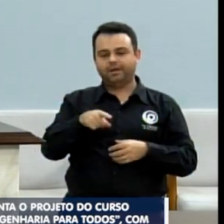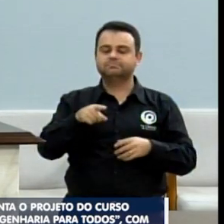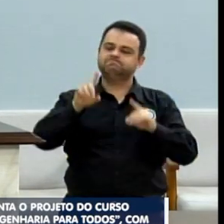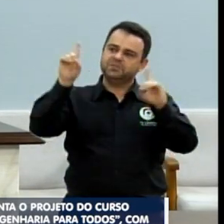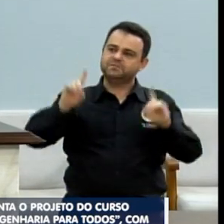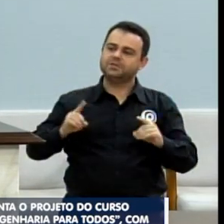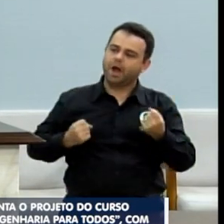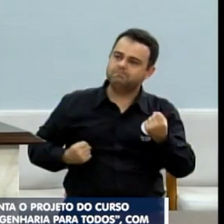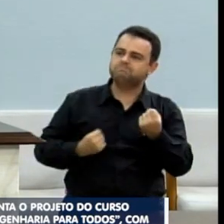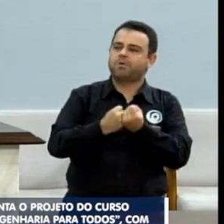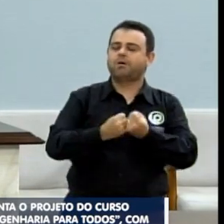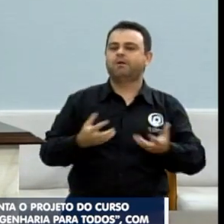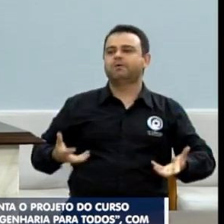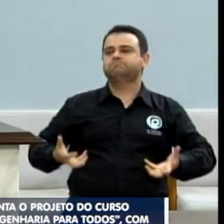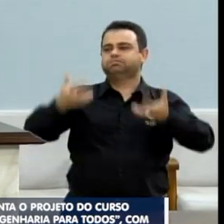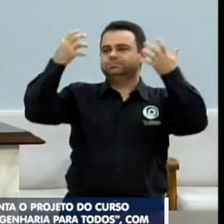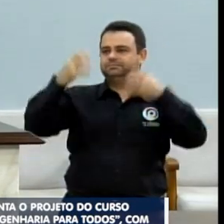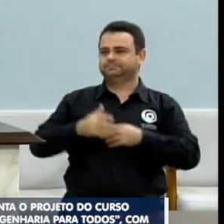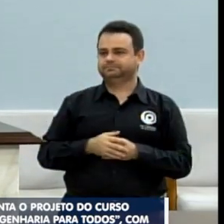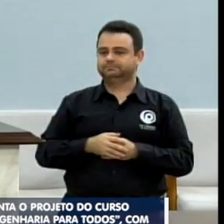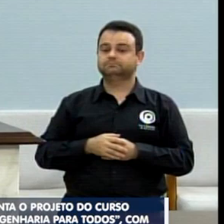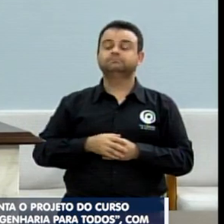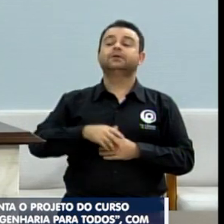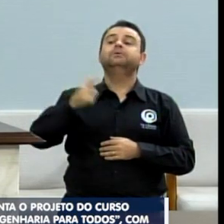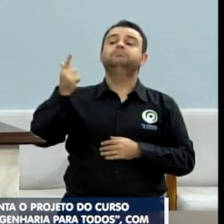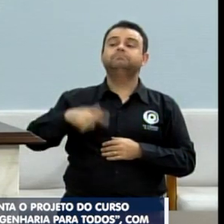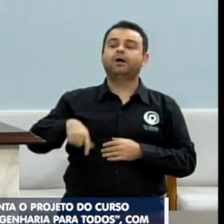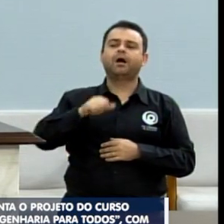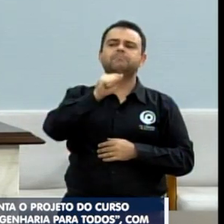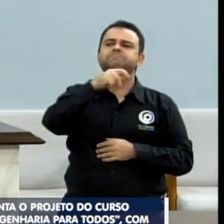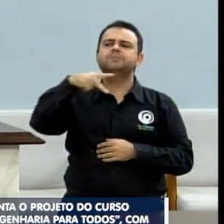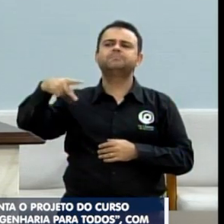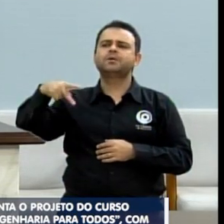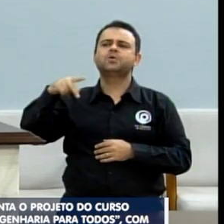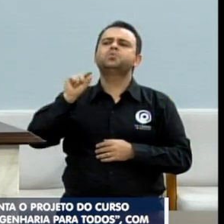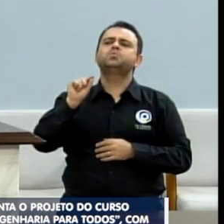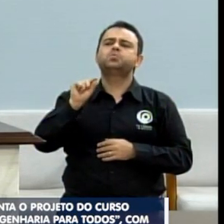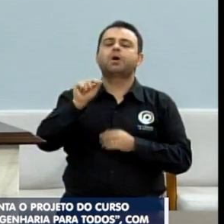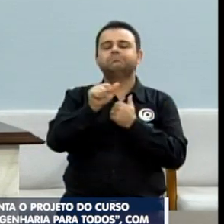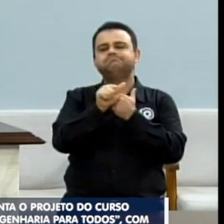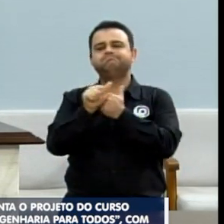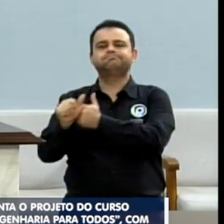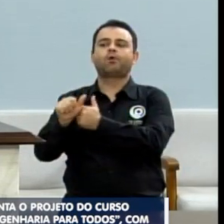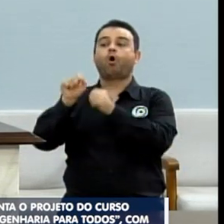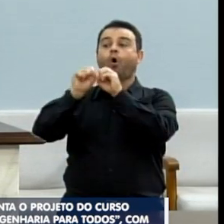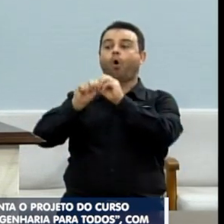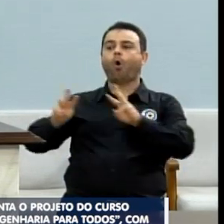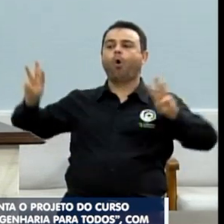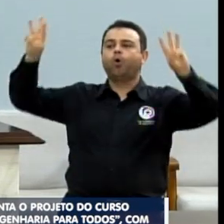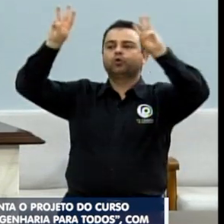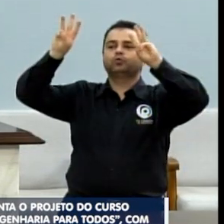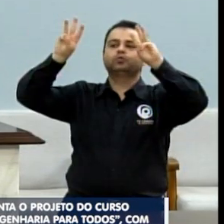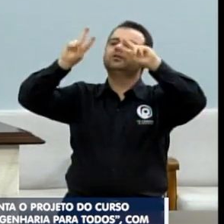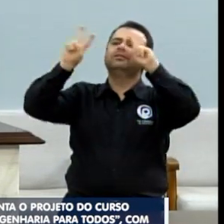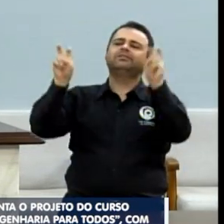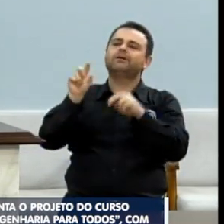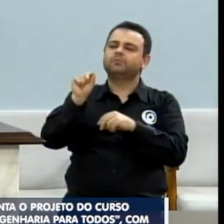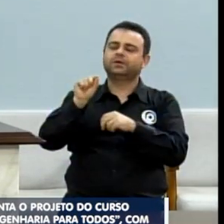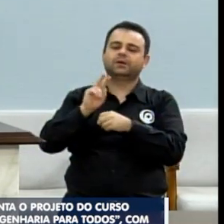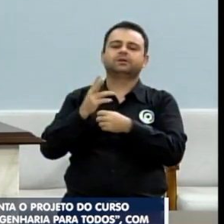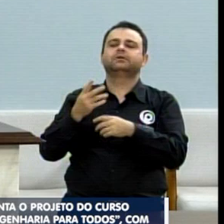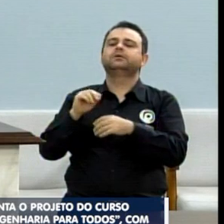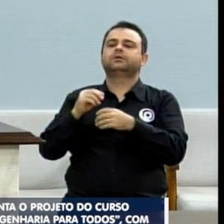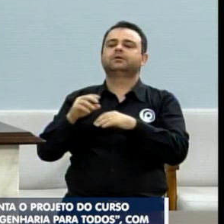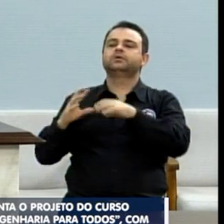também atinge os objetivos do Desenvolvimento Sustentável da ONU, que é a educação de